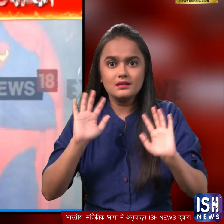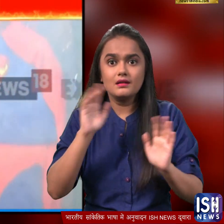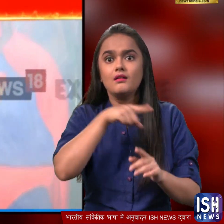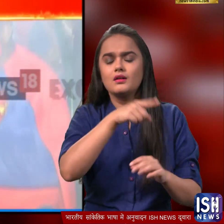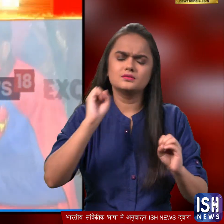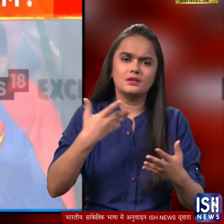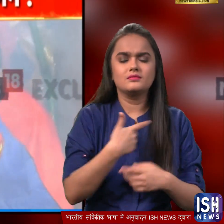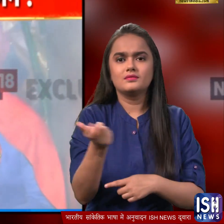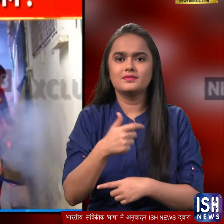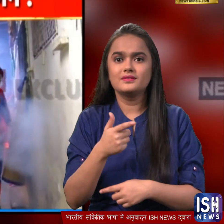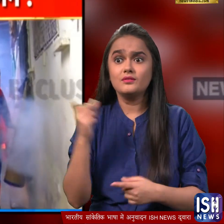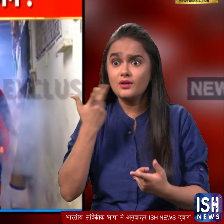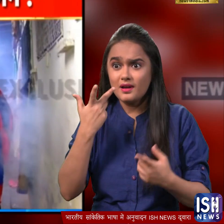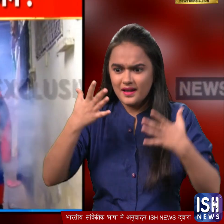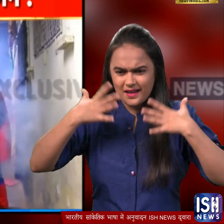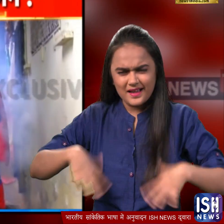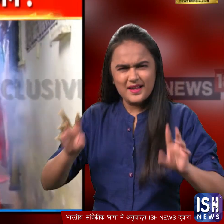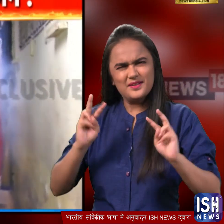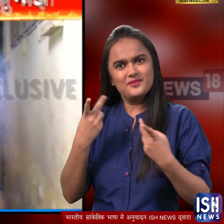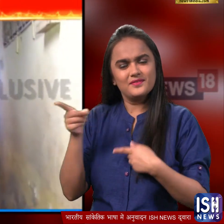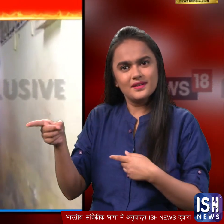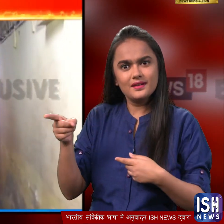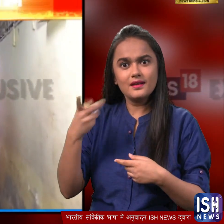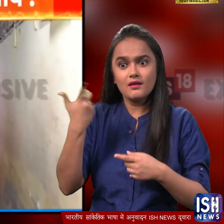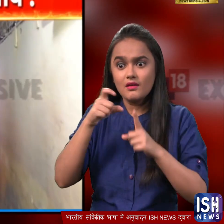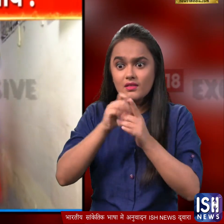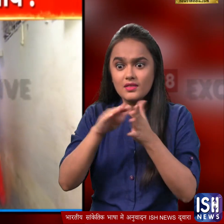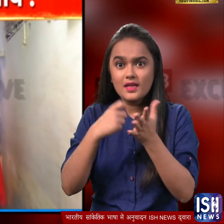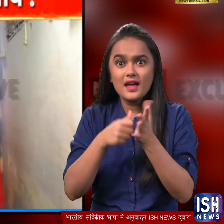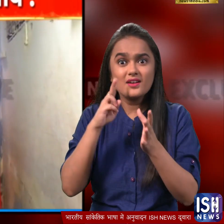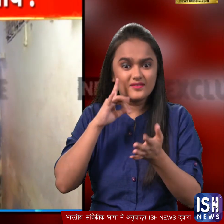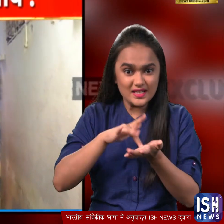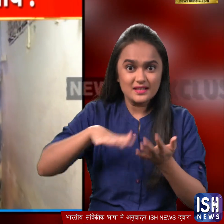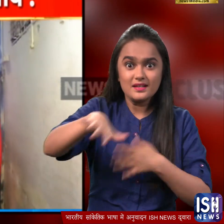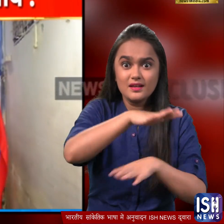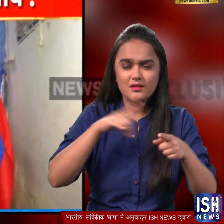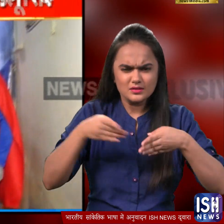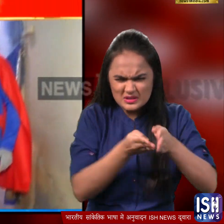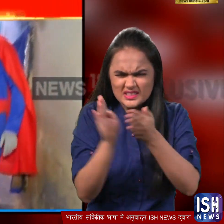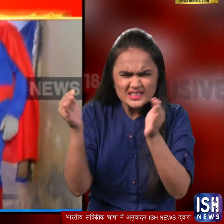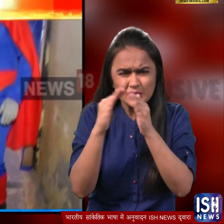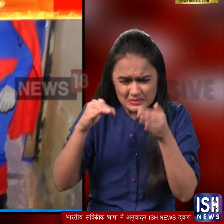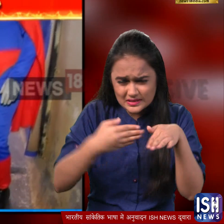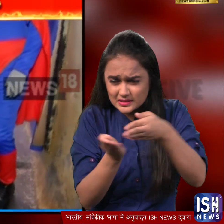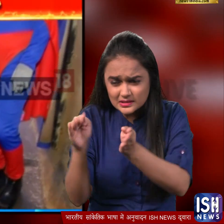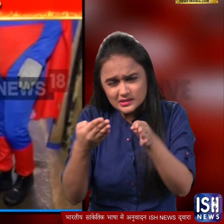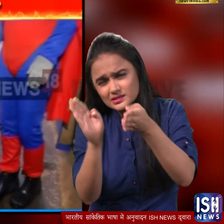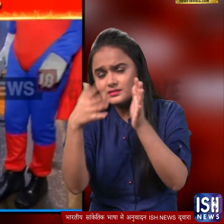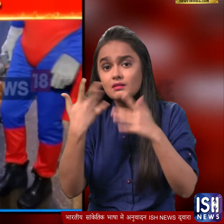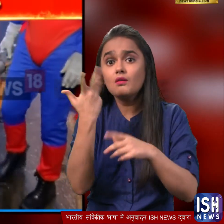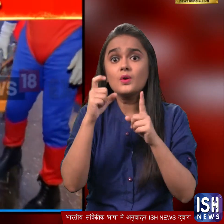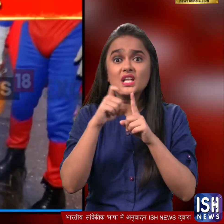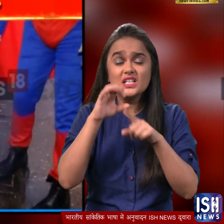केमिकल का छिड़काव करने पहुंच गया। सुपरमैन के कॉस्ट्यूम में जो धारावी है उनकी गलियों गलियों में घूमकर ये जो पूरा स्प्रे है